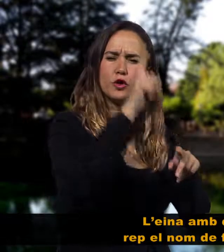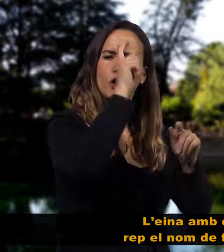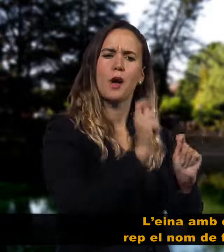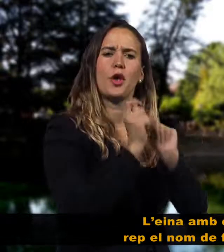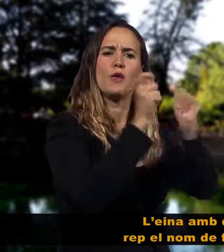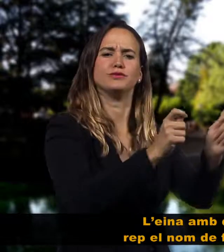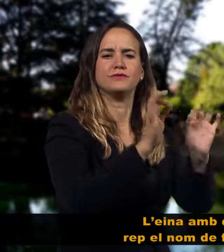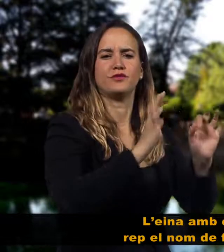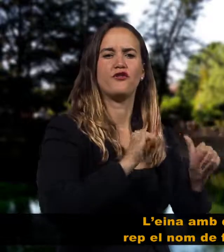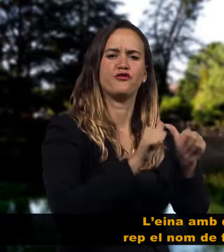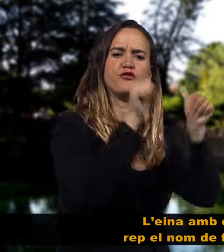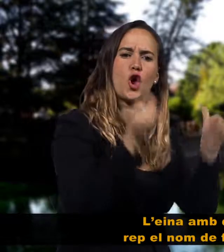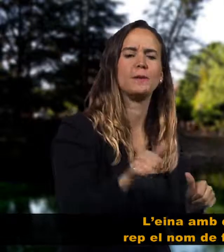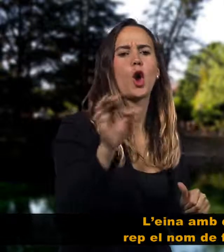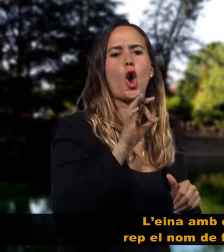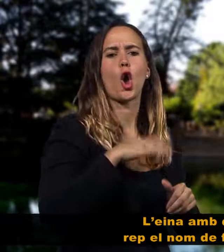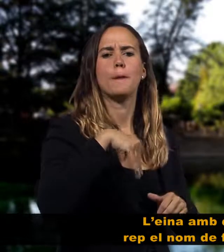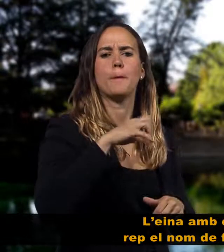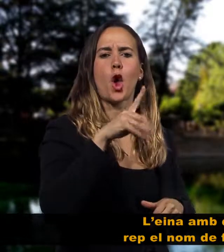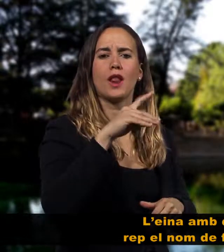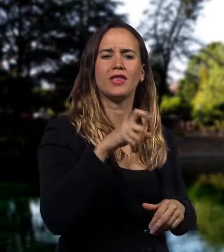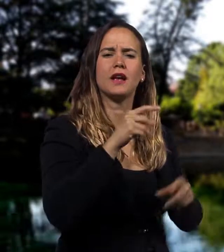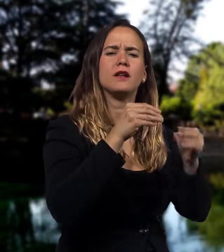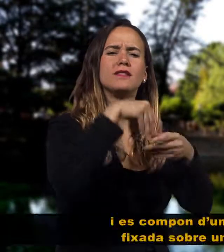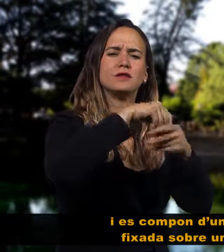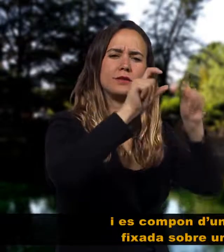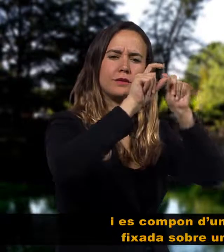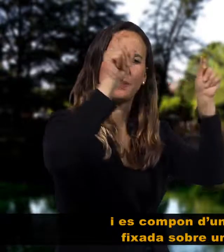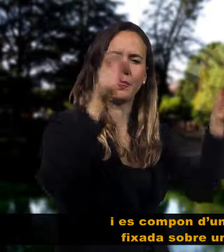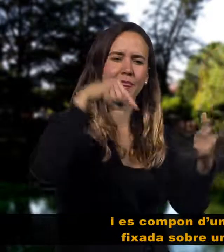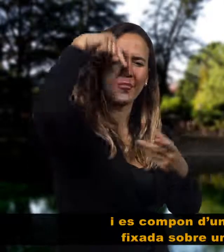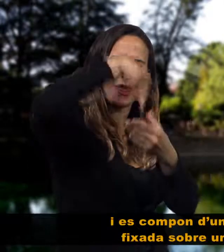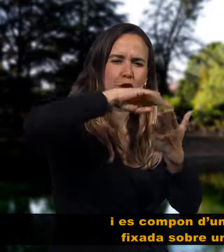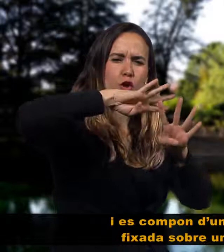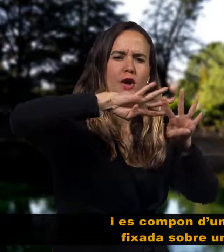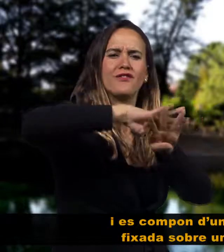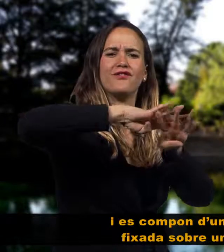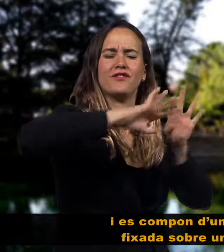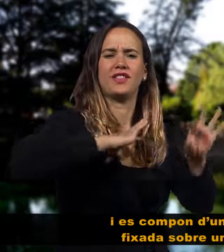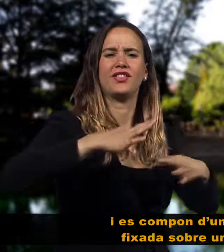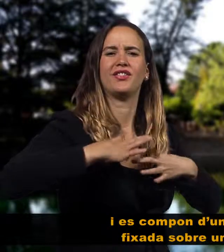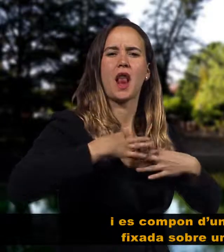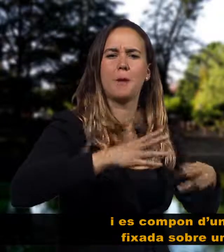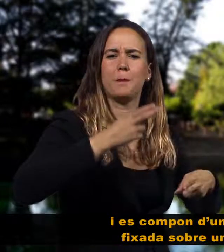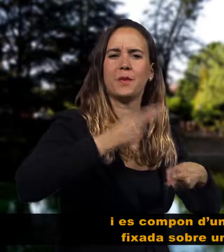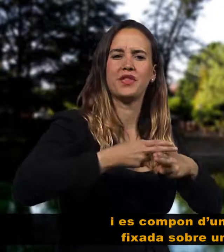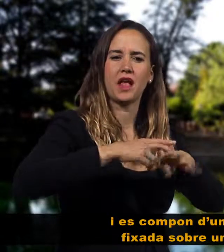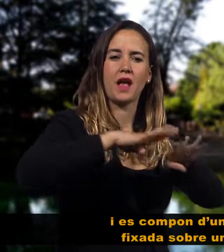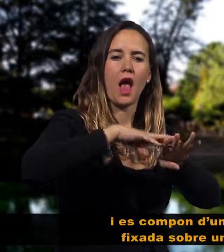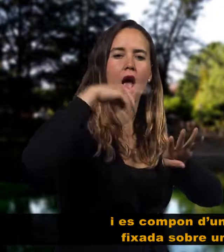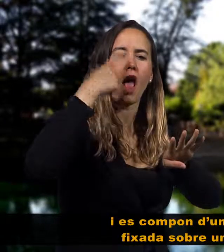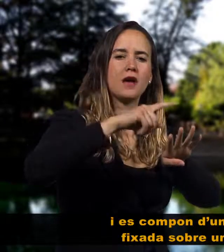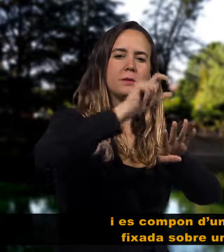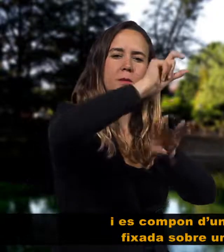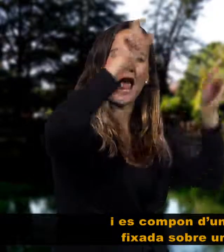L'eina amb què ho feien rep el nom de forma o motlle i es compon d'una tela metàl·lica fixada sobre un marc de fusta que determina